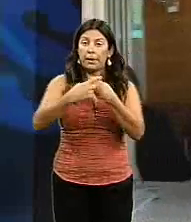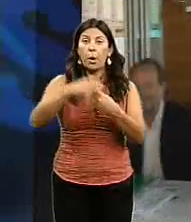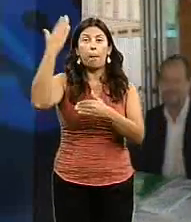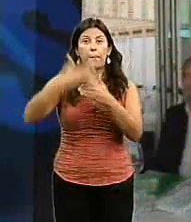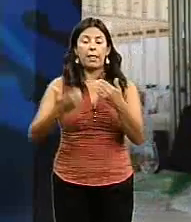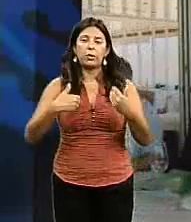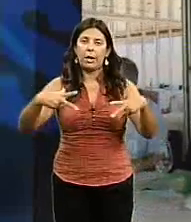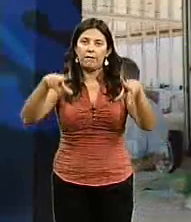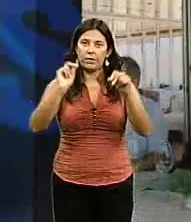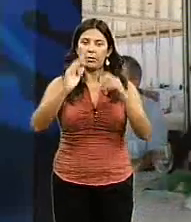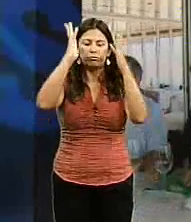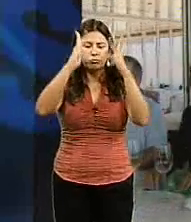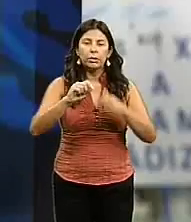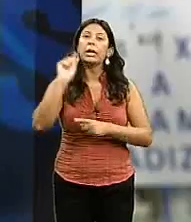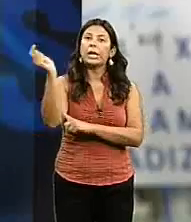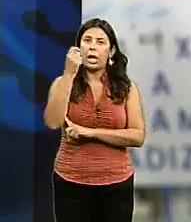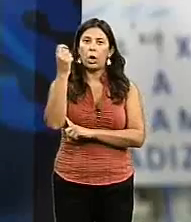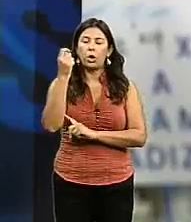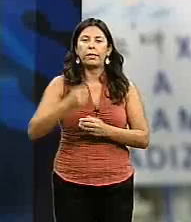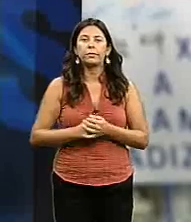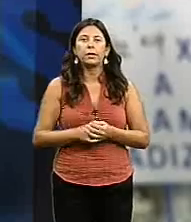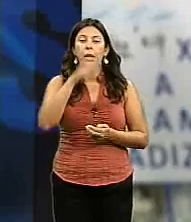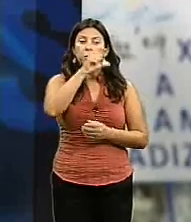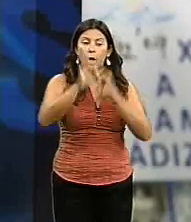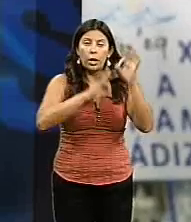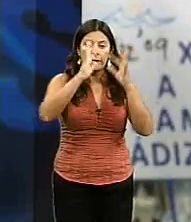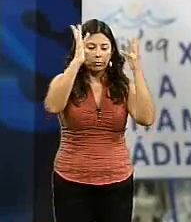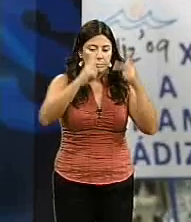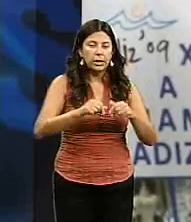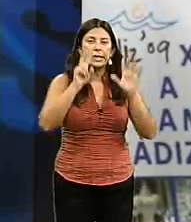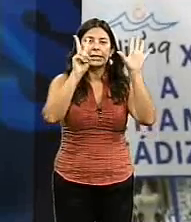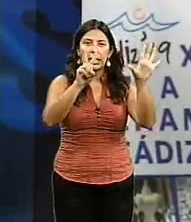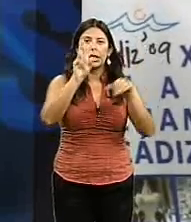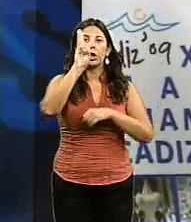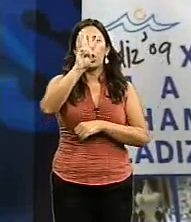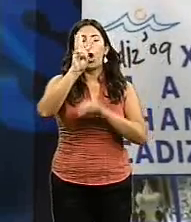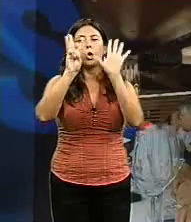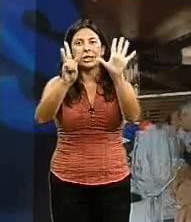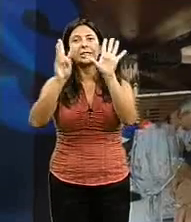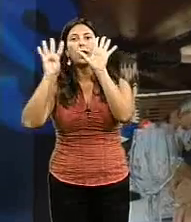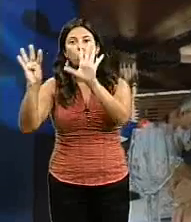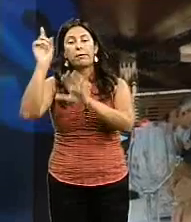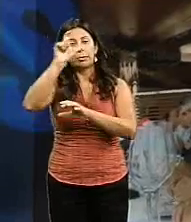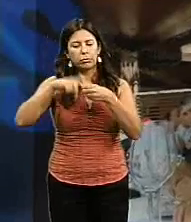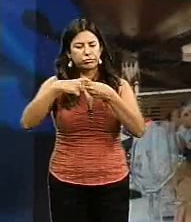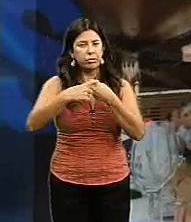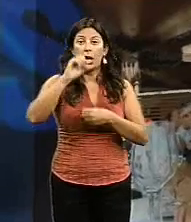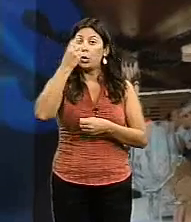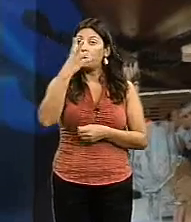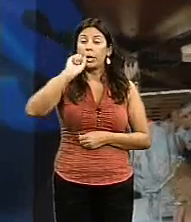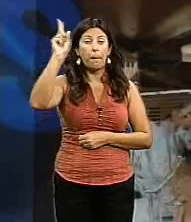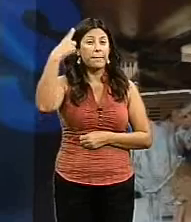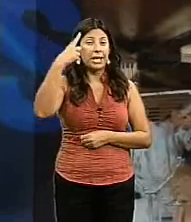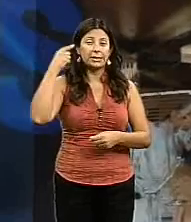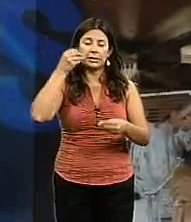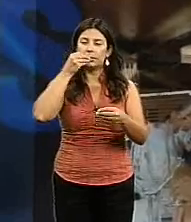inscripción, sumando un importante récord. Los organizadores han superado en 789 inscritos, la mejor cifra registrada por este